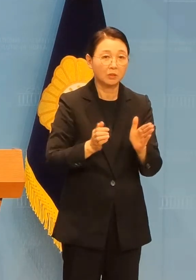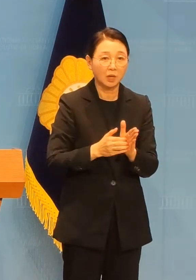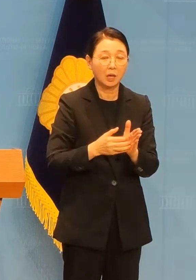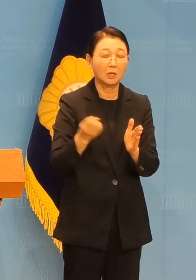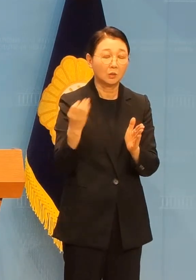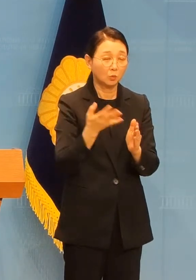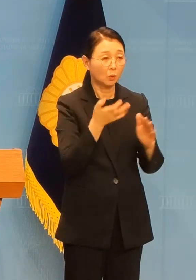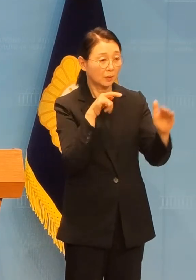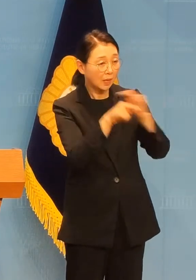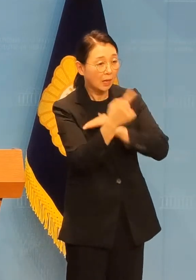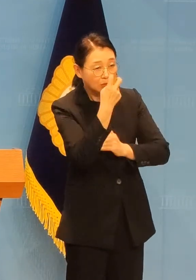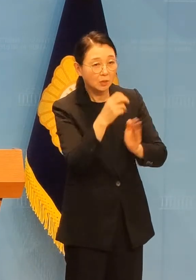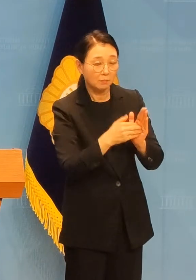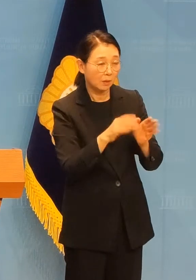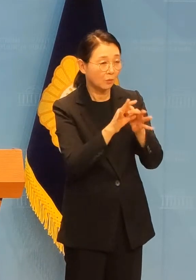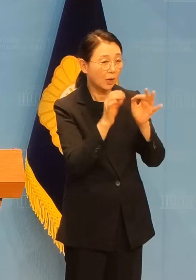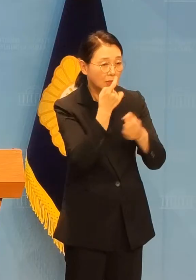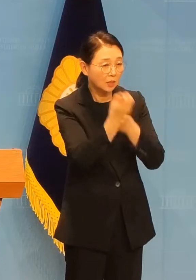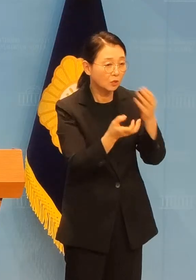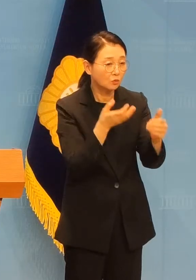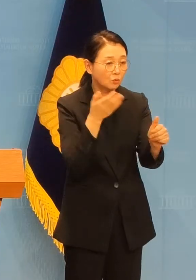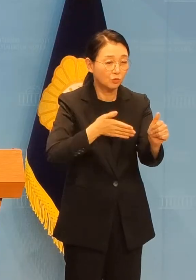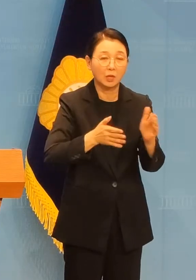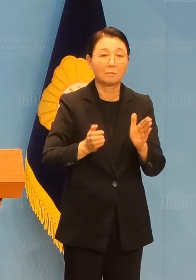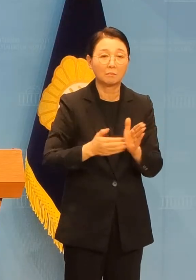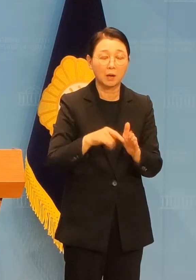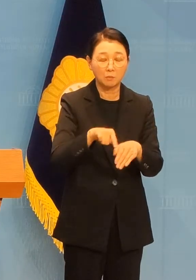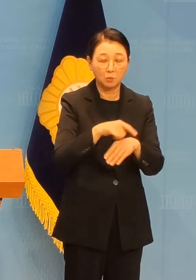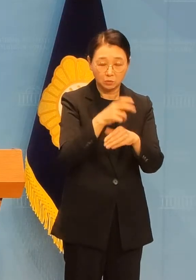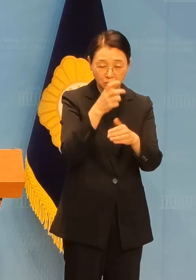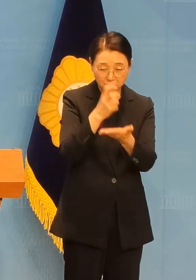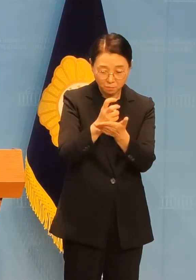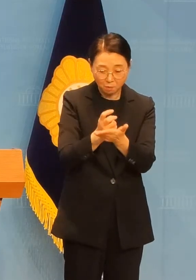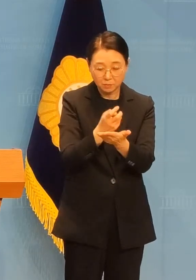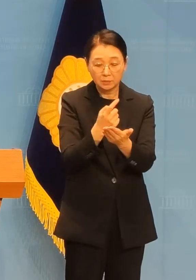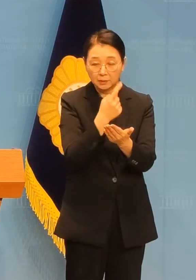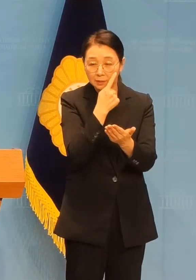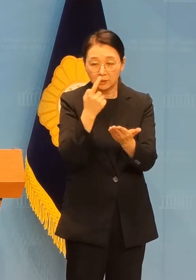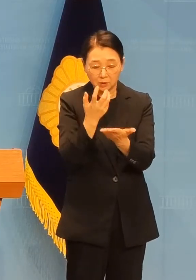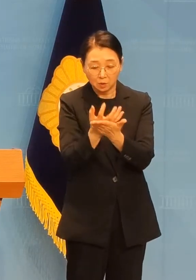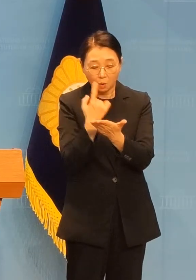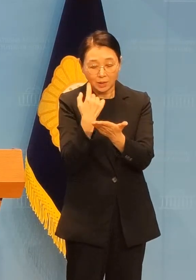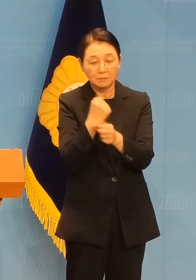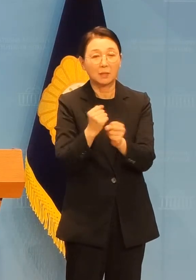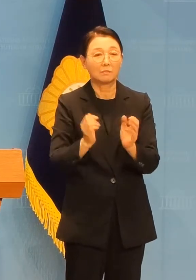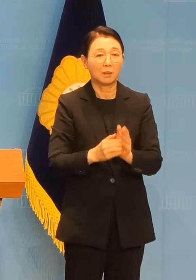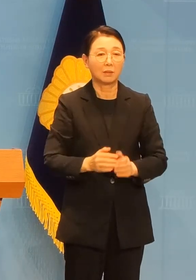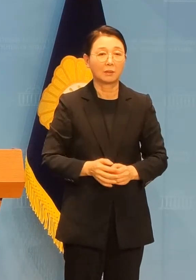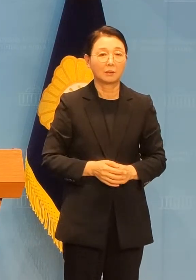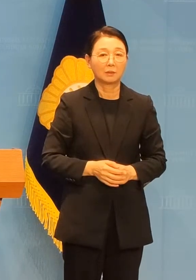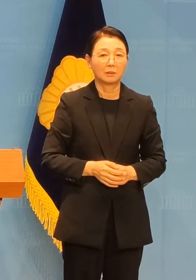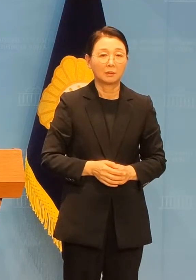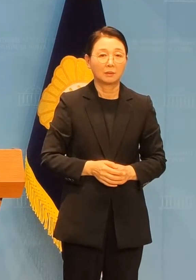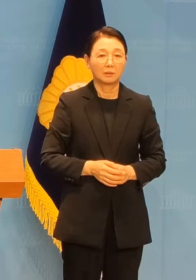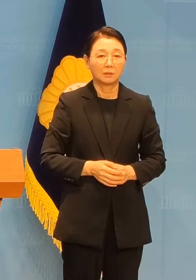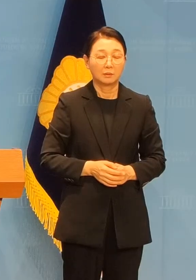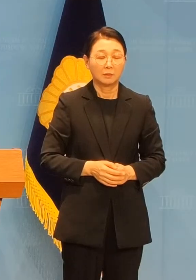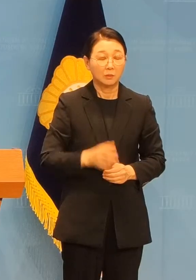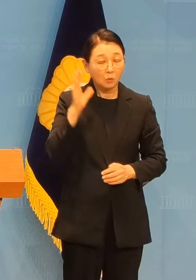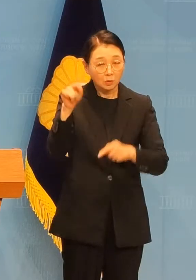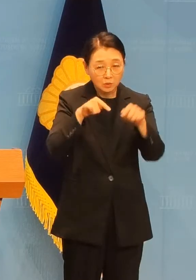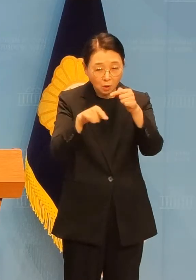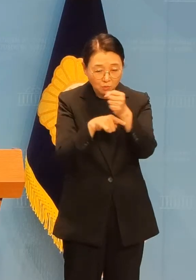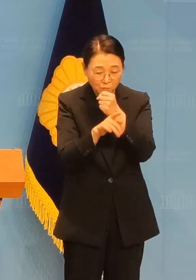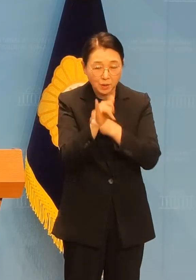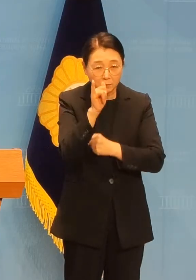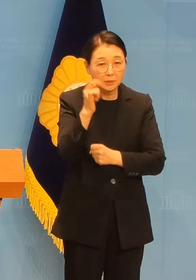현장 조사, 관계자 진술 요구까지 모두 법적 근거를 분명히 했습니다. 동시에 청문 절차와